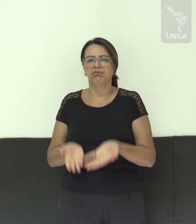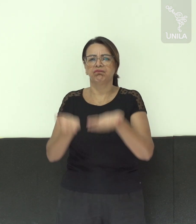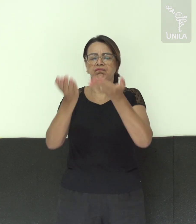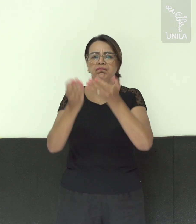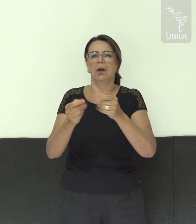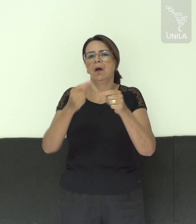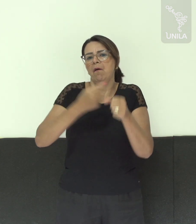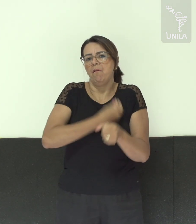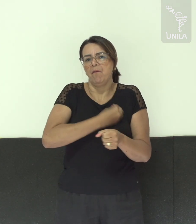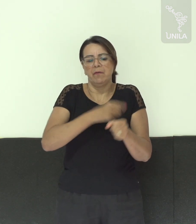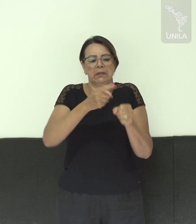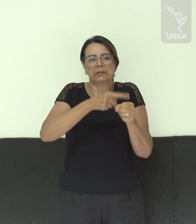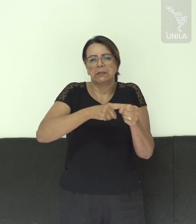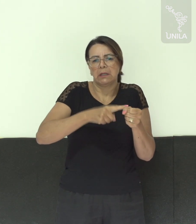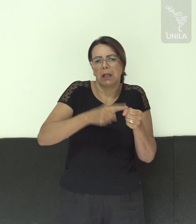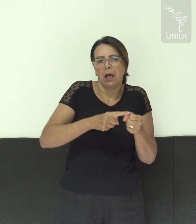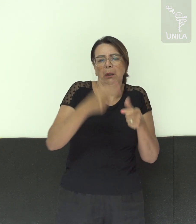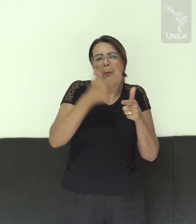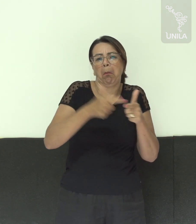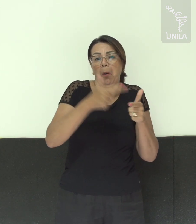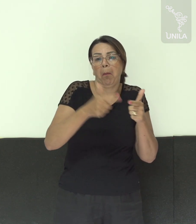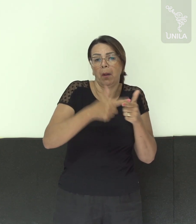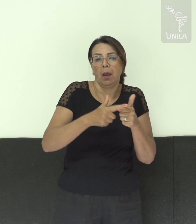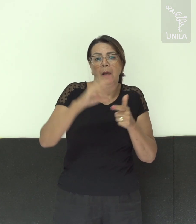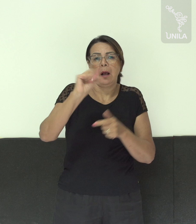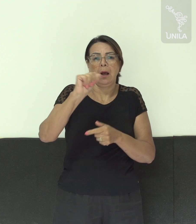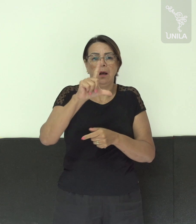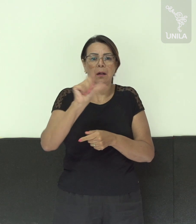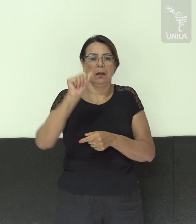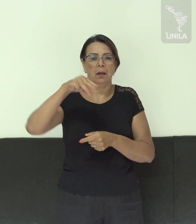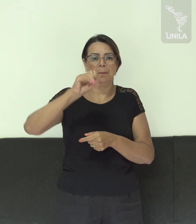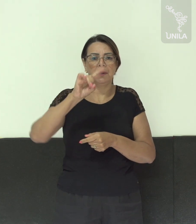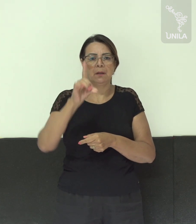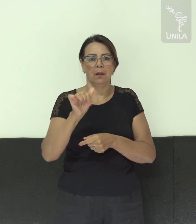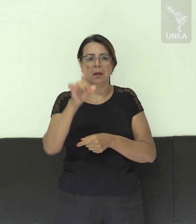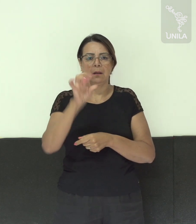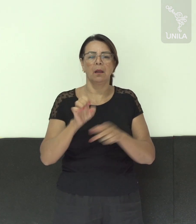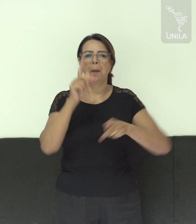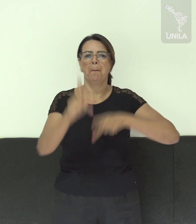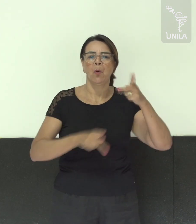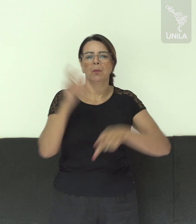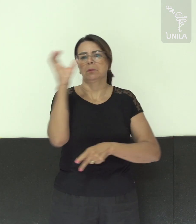residente em municípios em estado de calamidade pública ou situação de emergência.